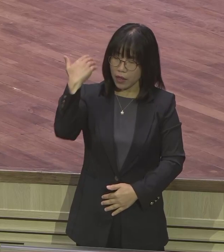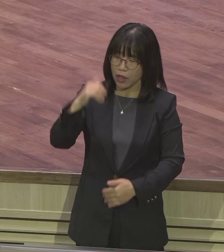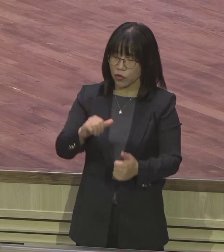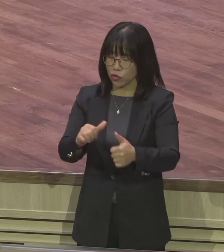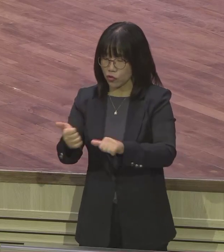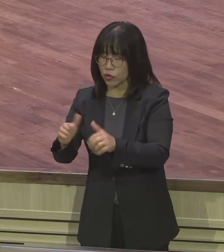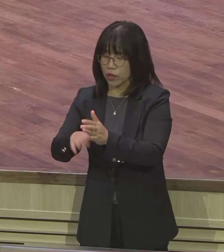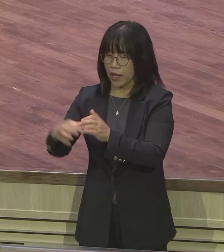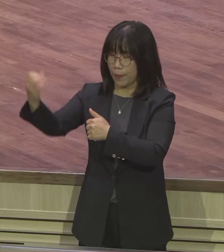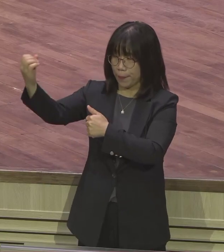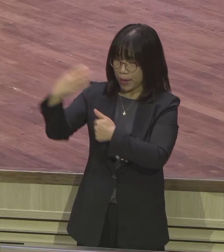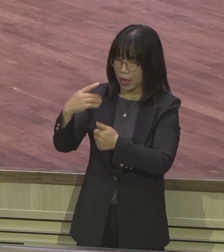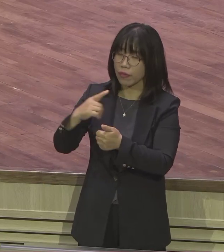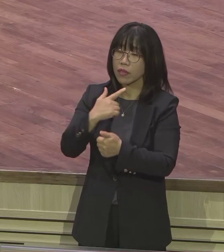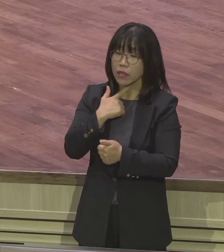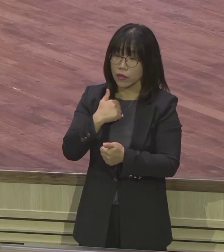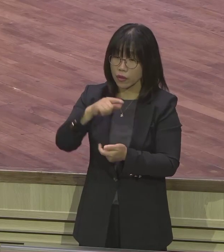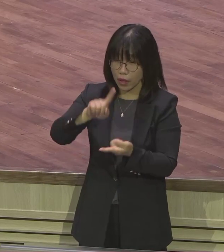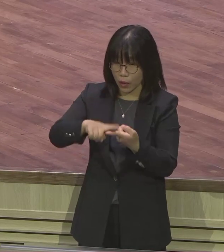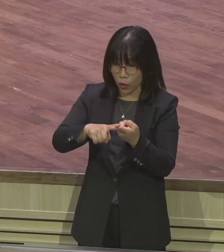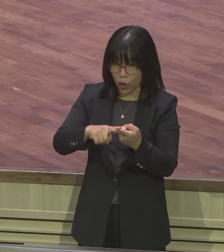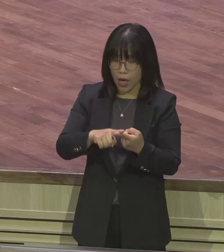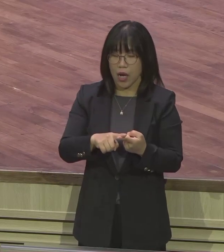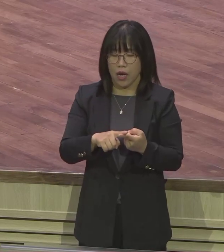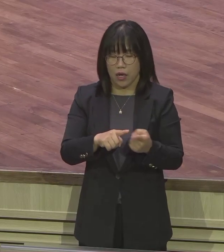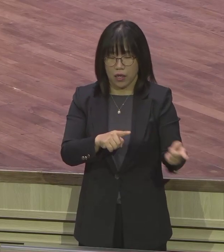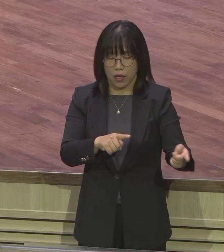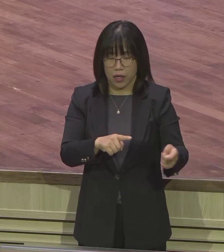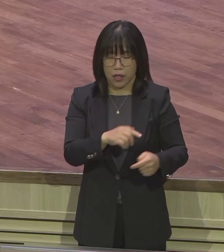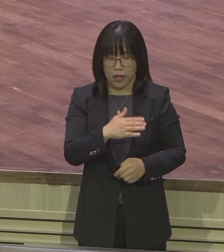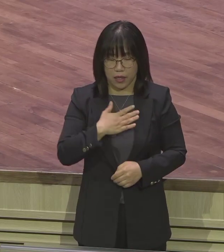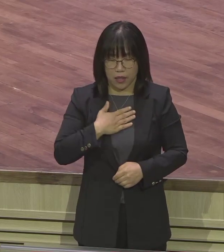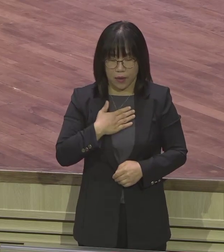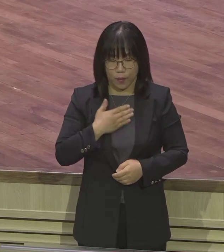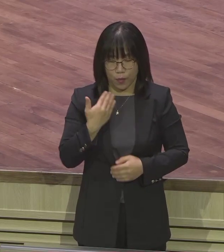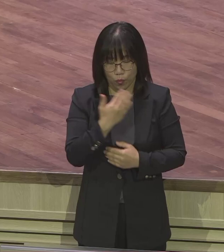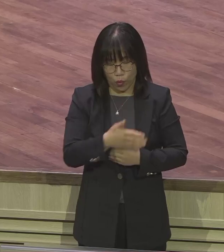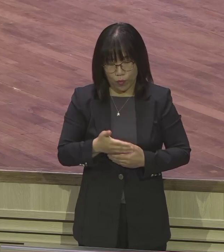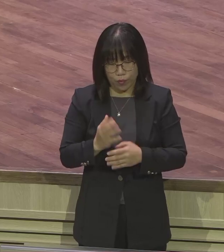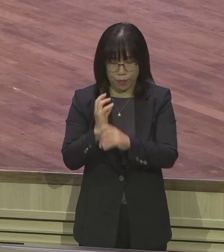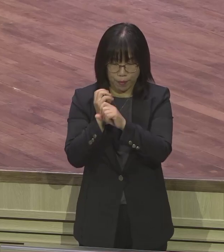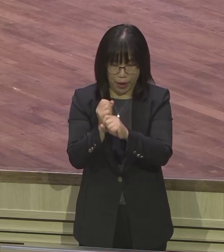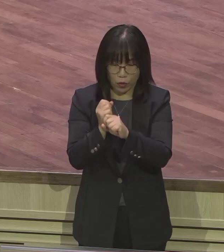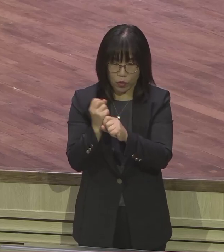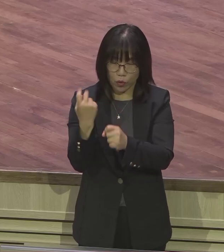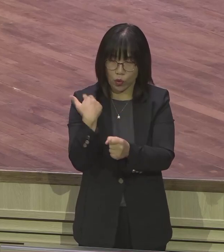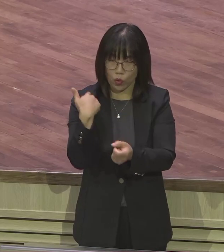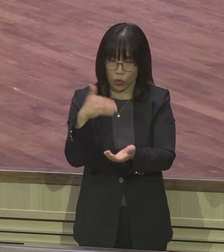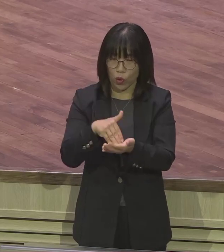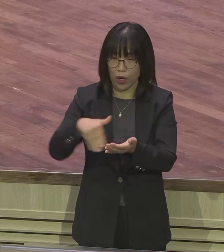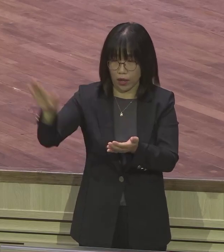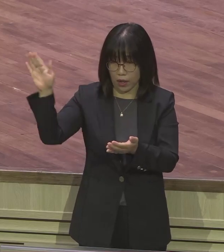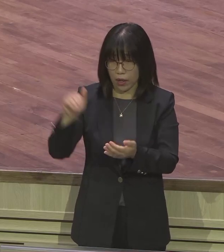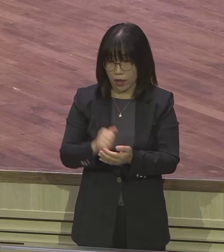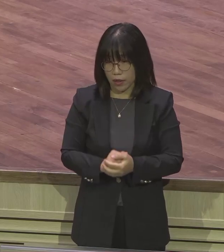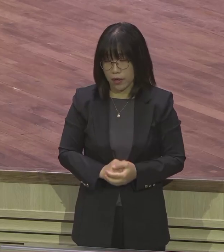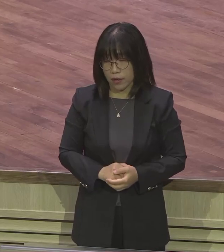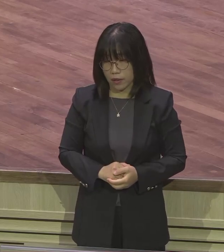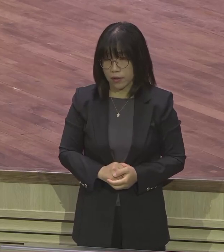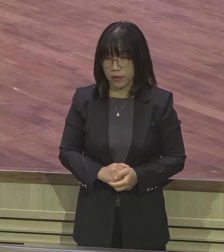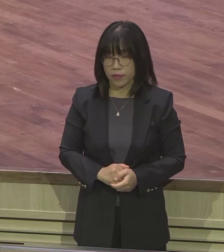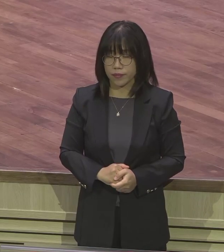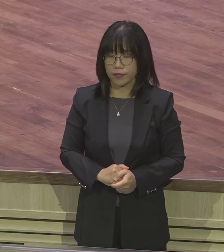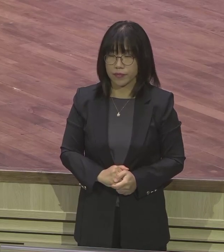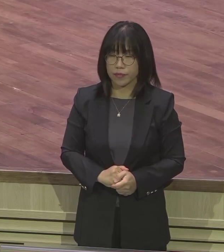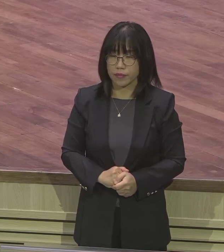갑니다. 그대로 예언했던 이거. 그래서 가나안 땅 세겜에 세겜 땅에 가나안 땅 들어가서